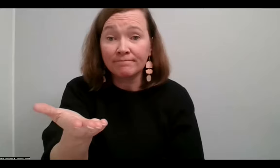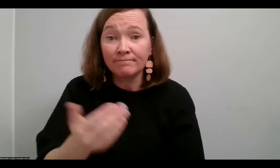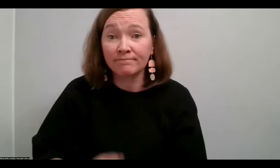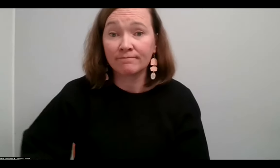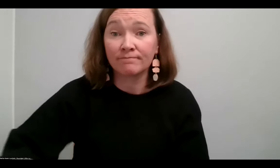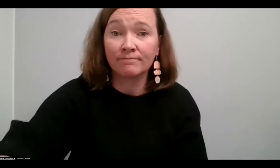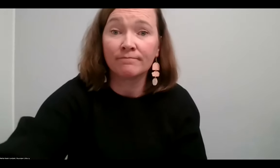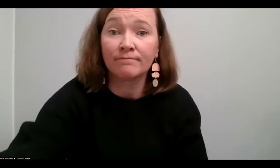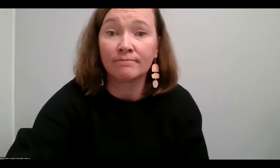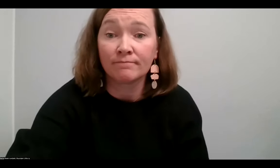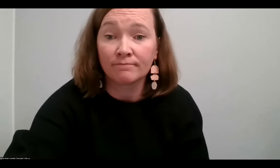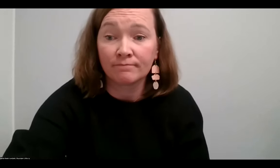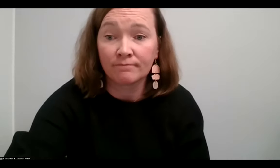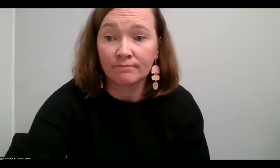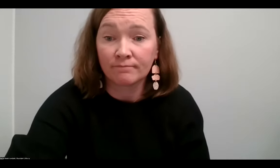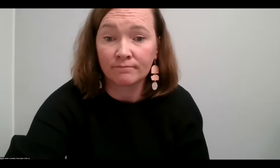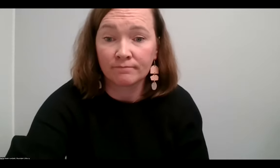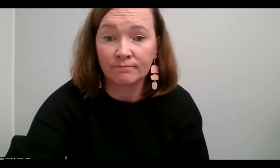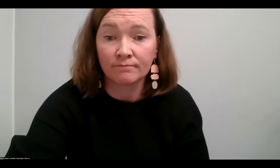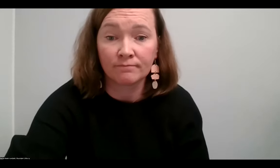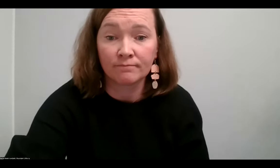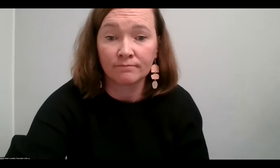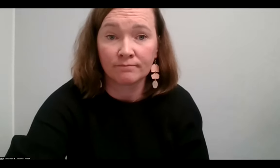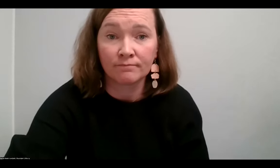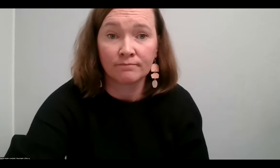pyyntö. Hannele Ilomäki, ole hyvä.